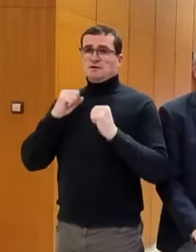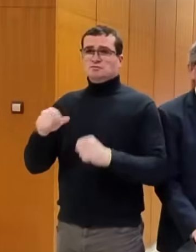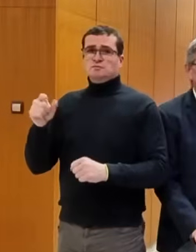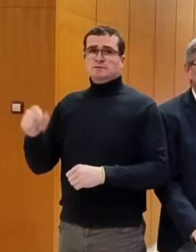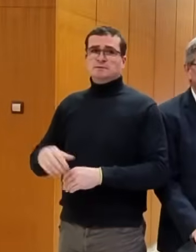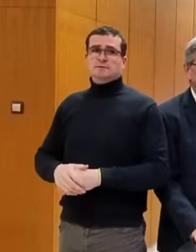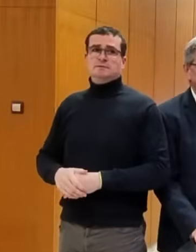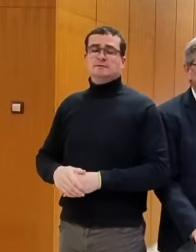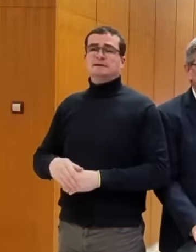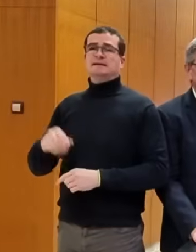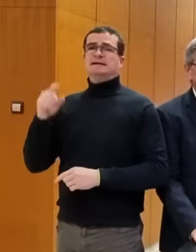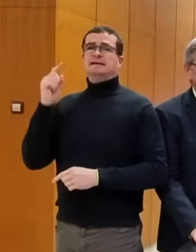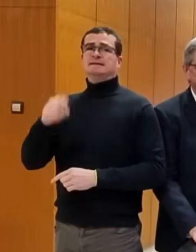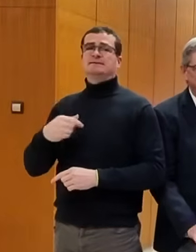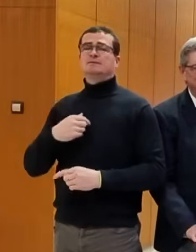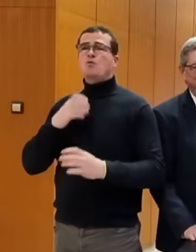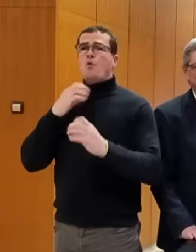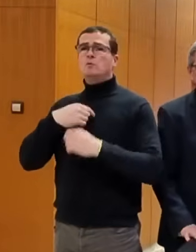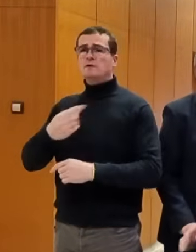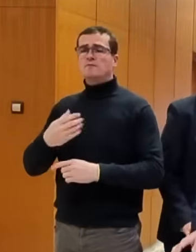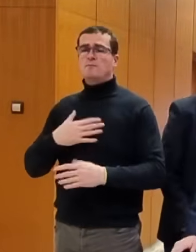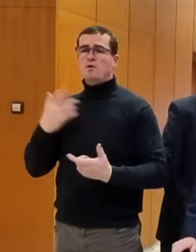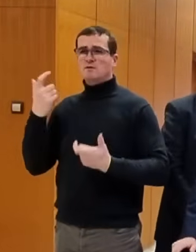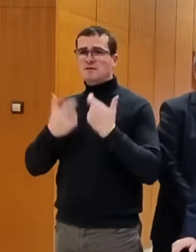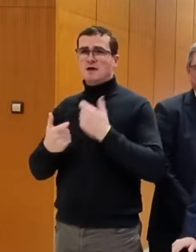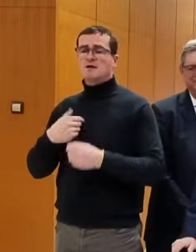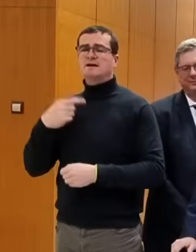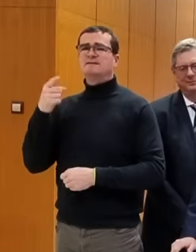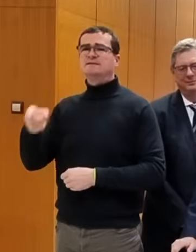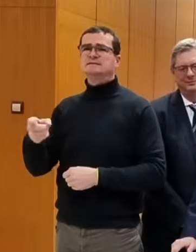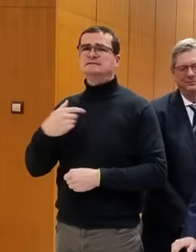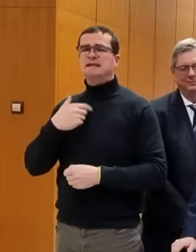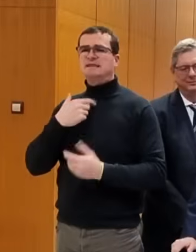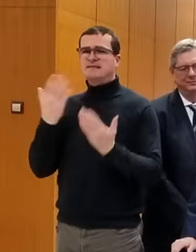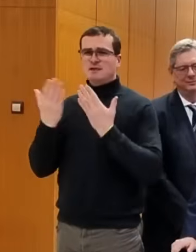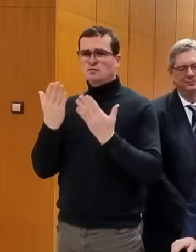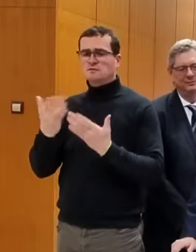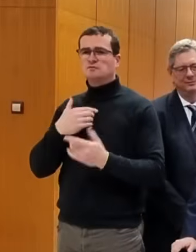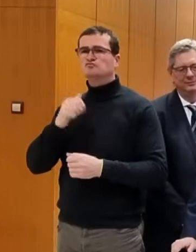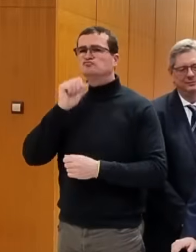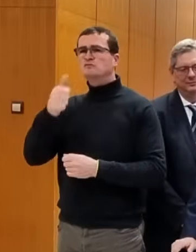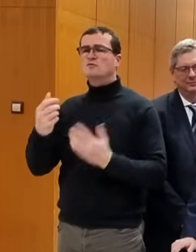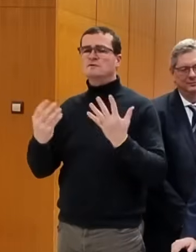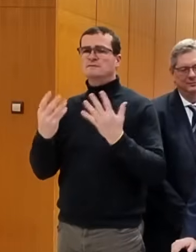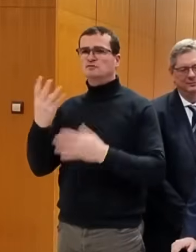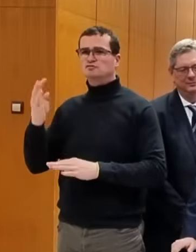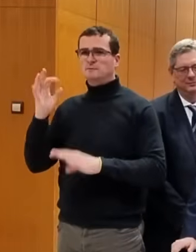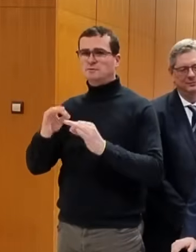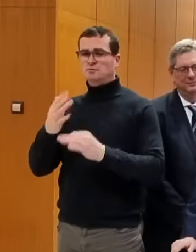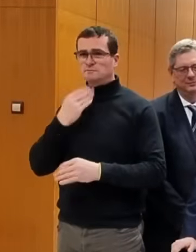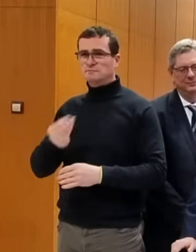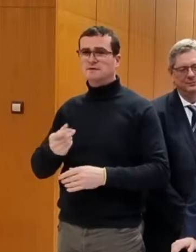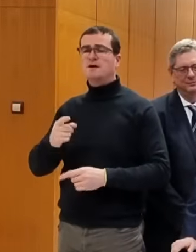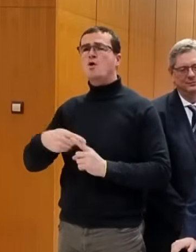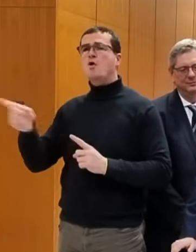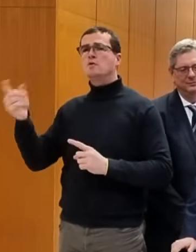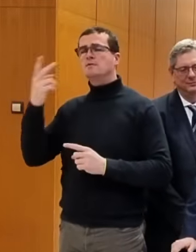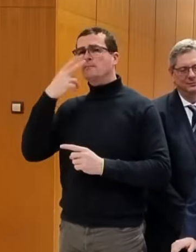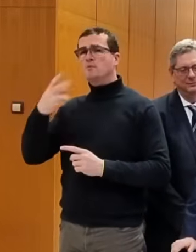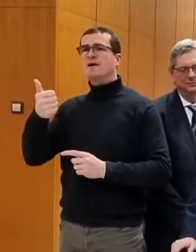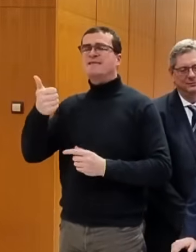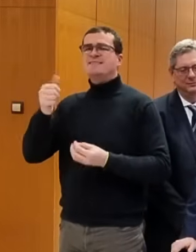Pán redaktor, vy tu nie ste na to, aby ste so mnou komunikovali môj názor, pretože vy ste si to nenaštudovali. Nemajú žiadnu 94% úspešnosť. Choďte si